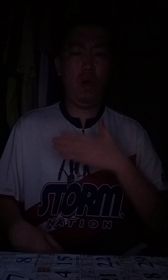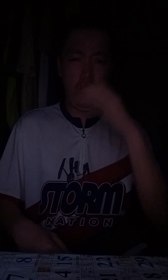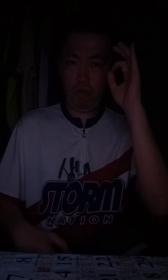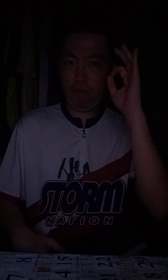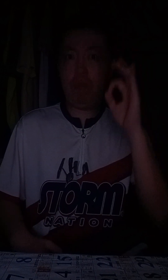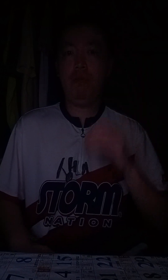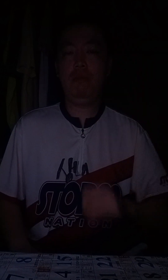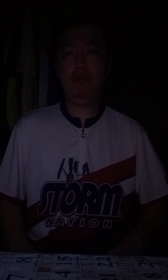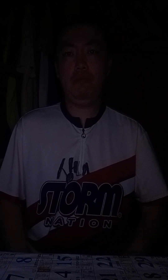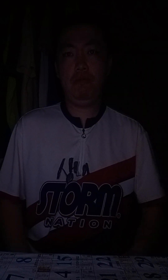확인됐습니다.